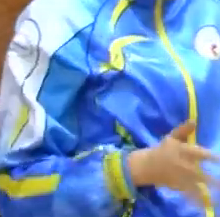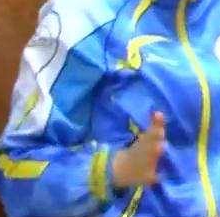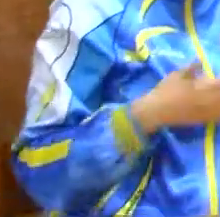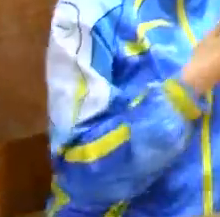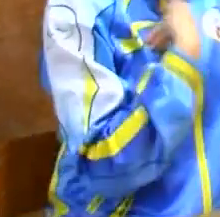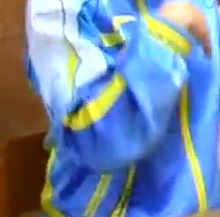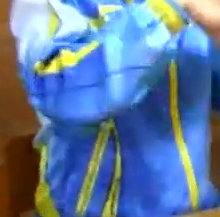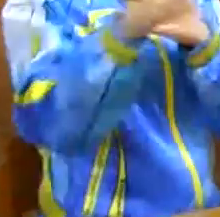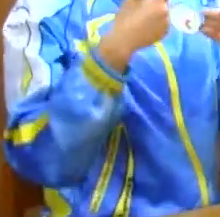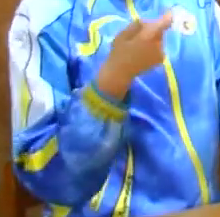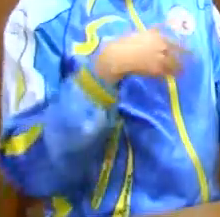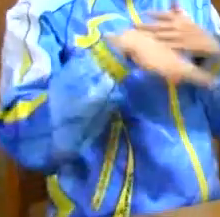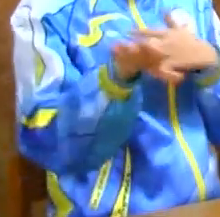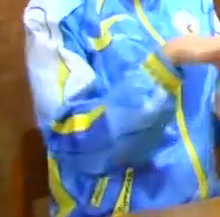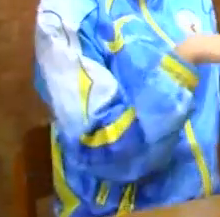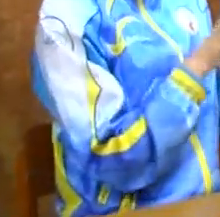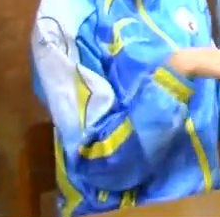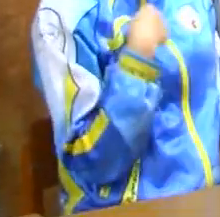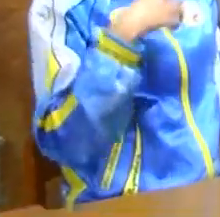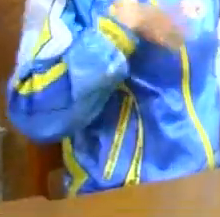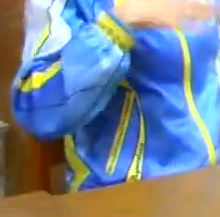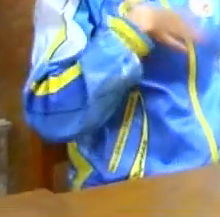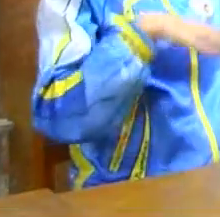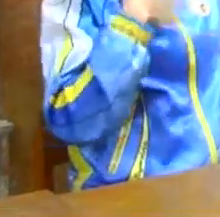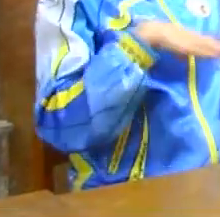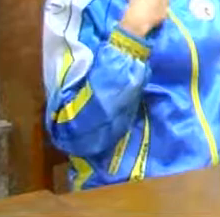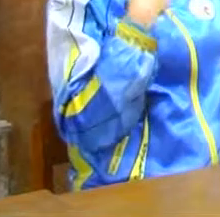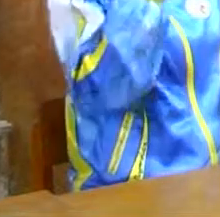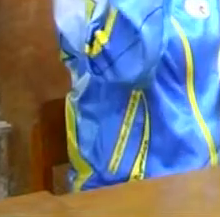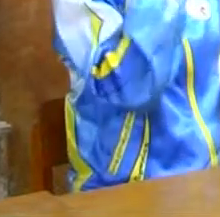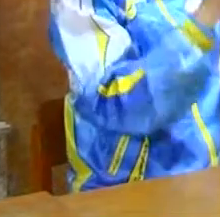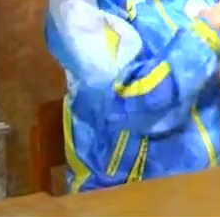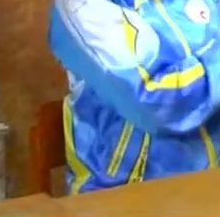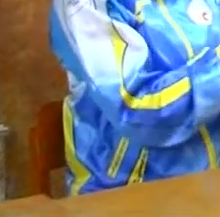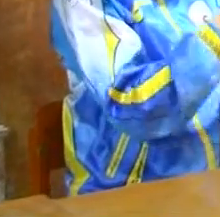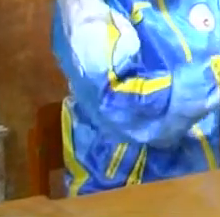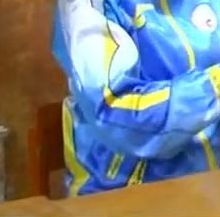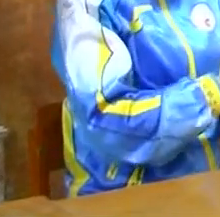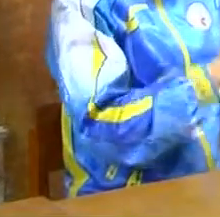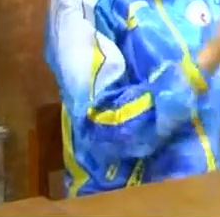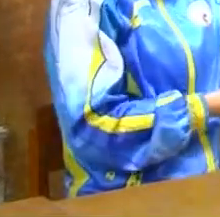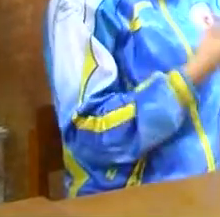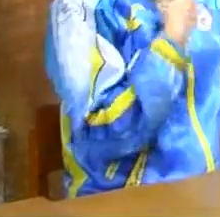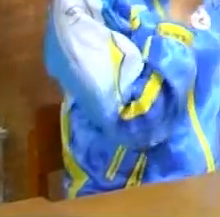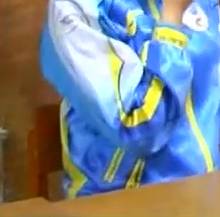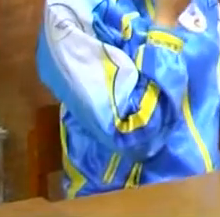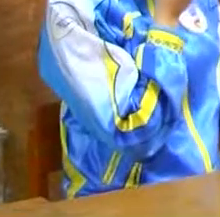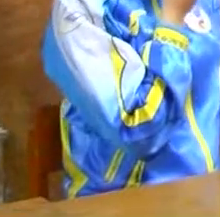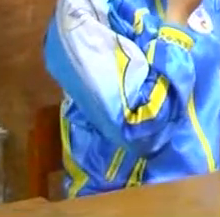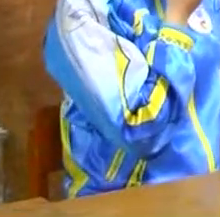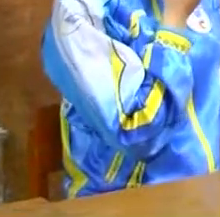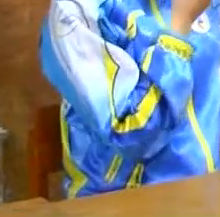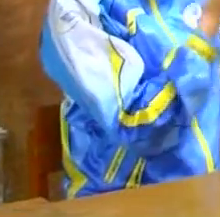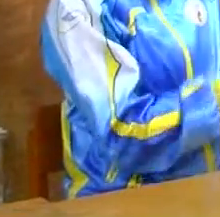Я поїхала в готель, а він залишився на змаганнях. Я дуже переживала за результат Сашка і